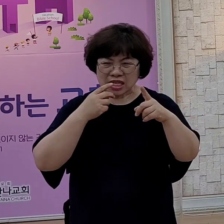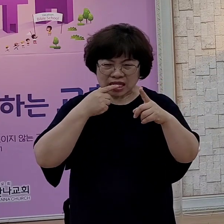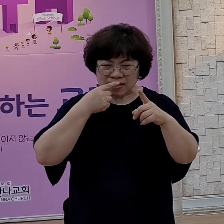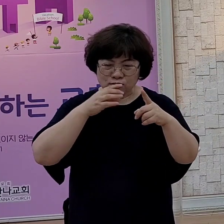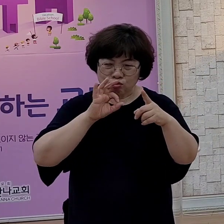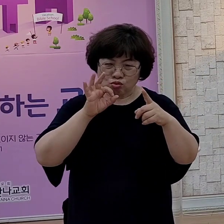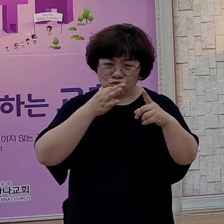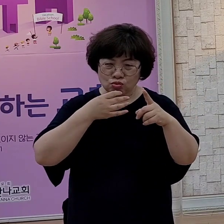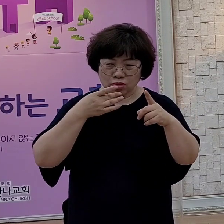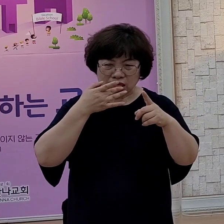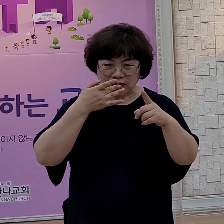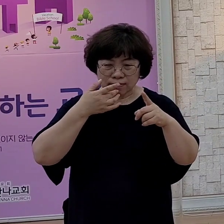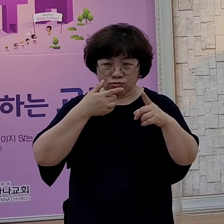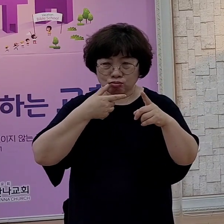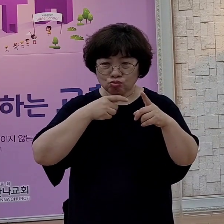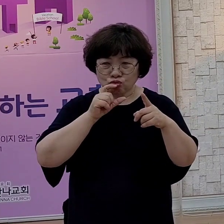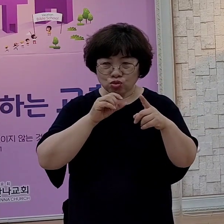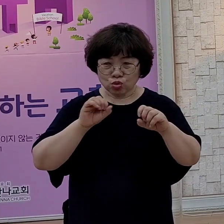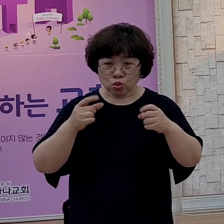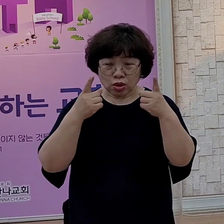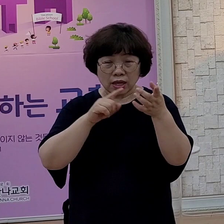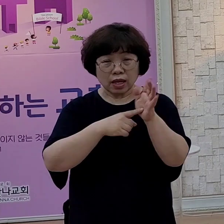돼요.